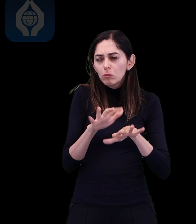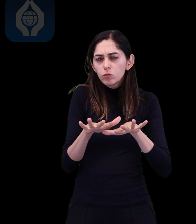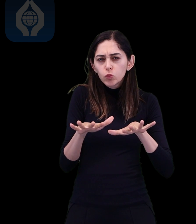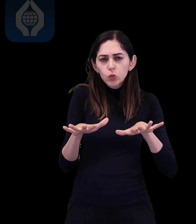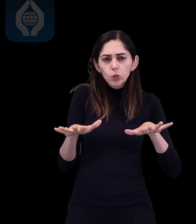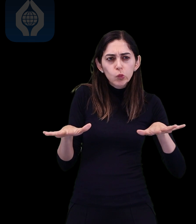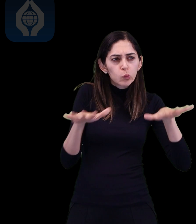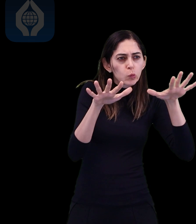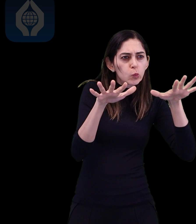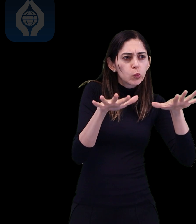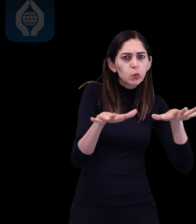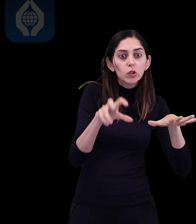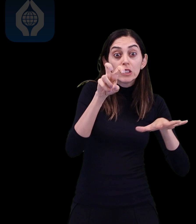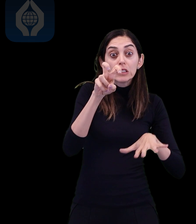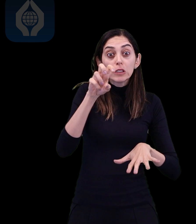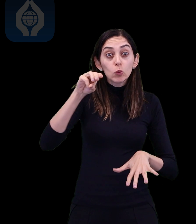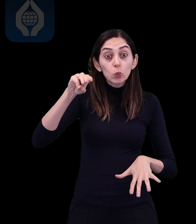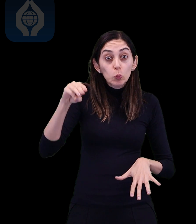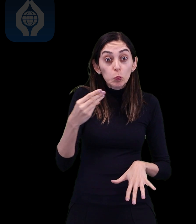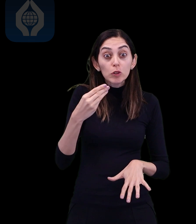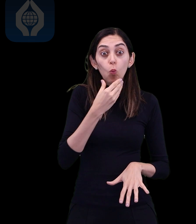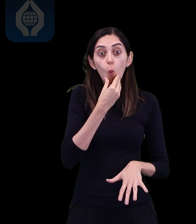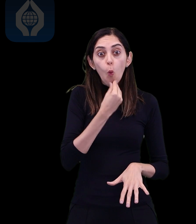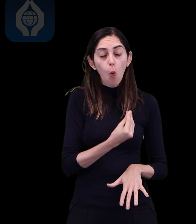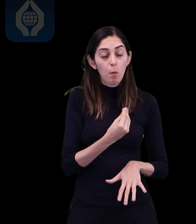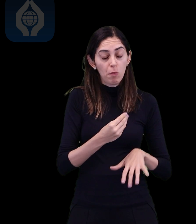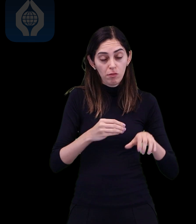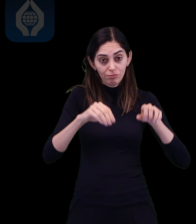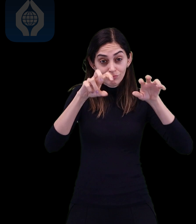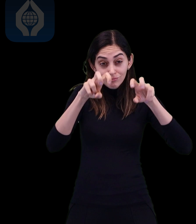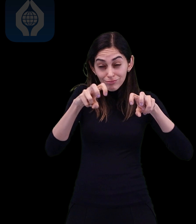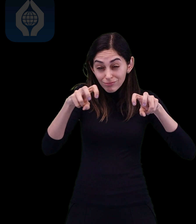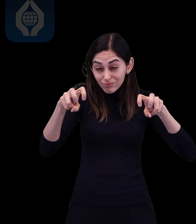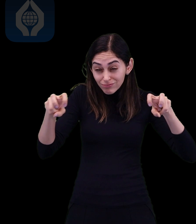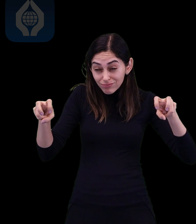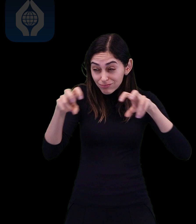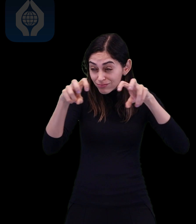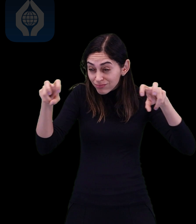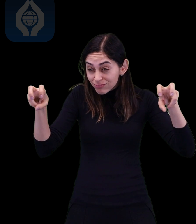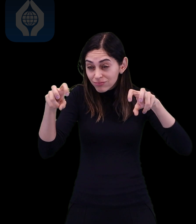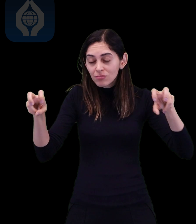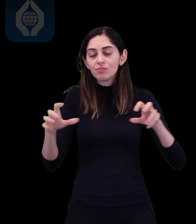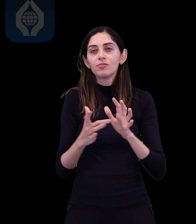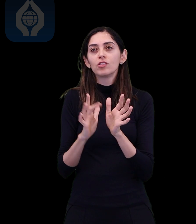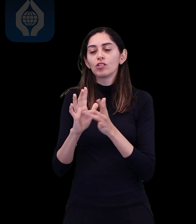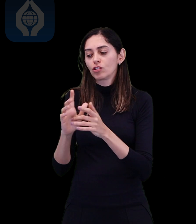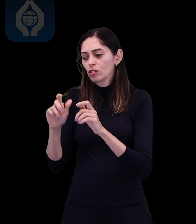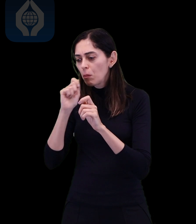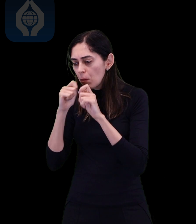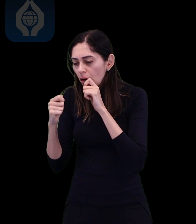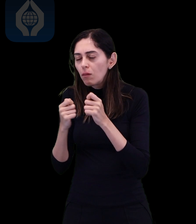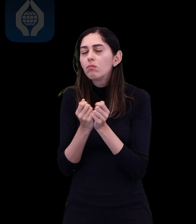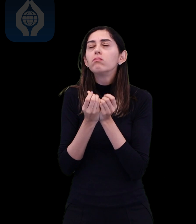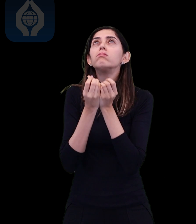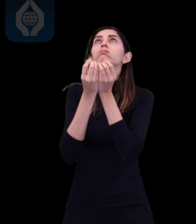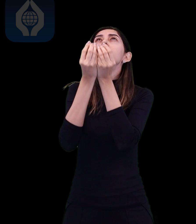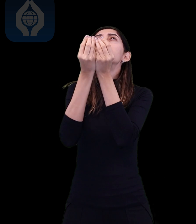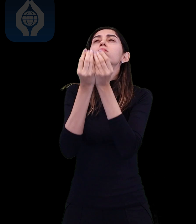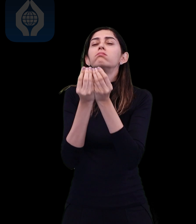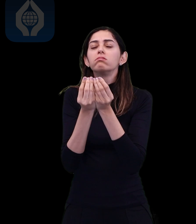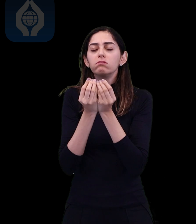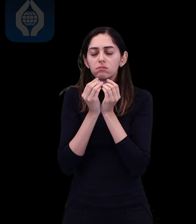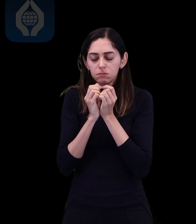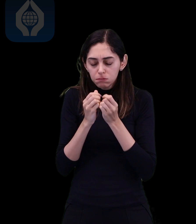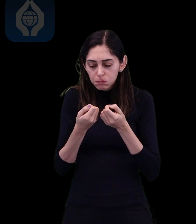grama naquele lugar e todos se assentaram. Eram cerca de 5.000 homens. Então Jesus tomou os pães,